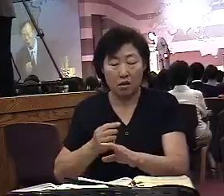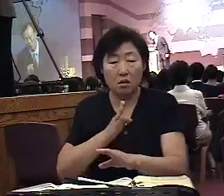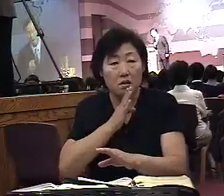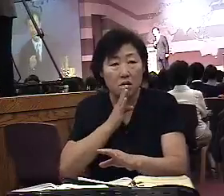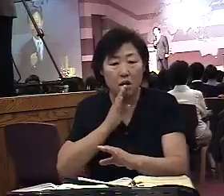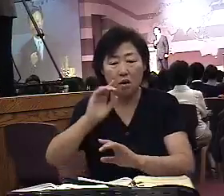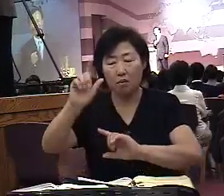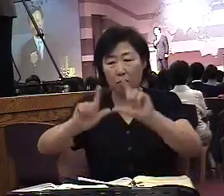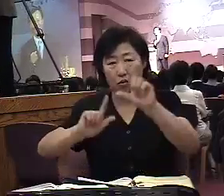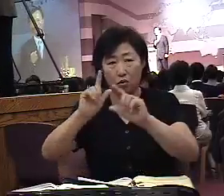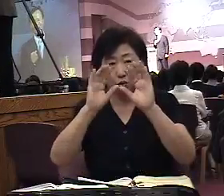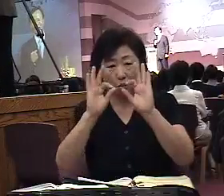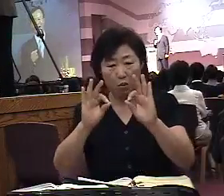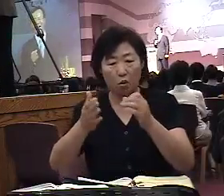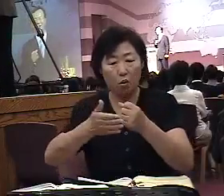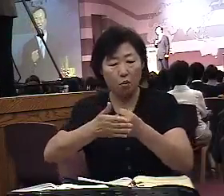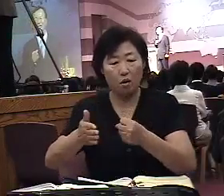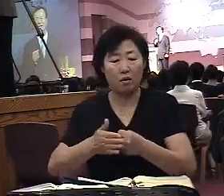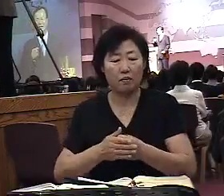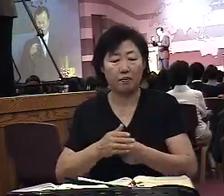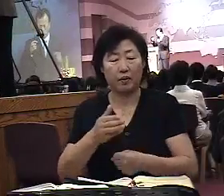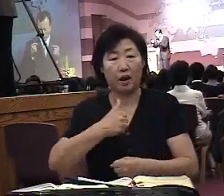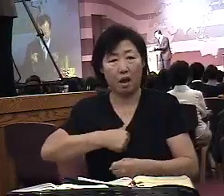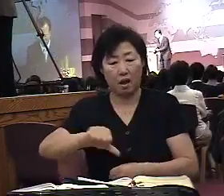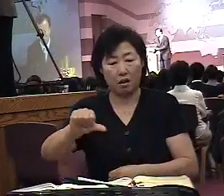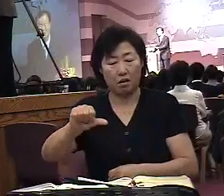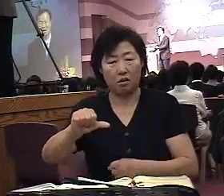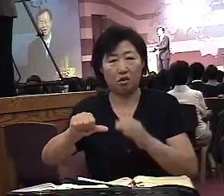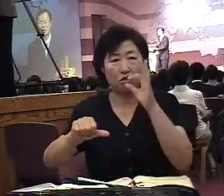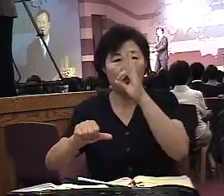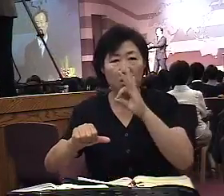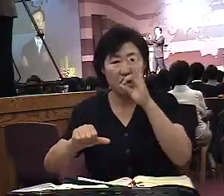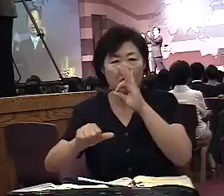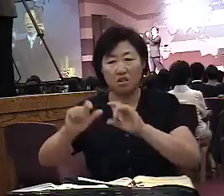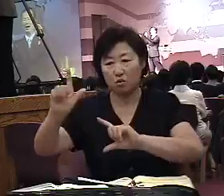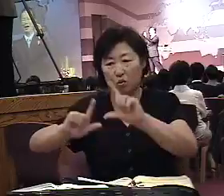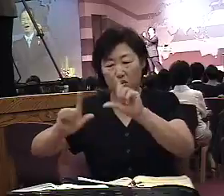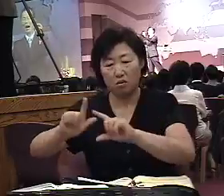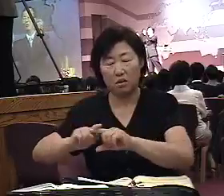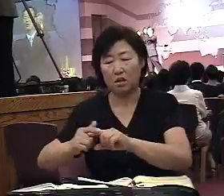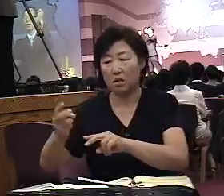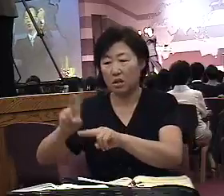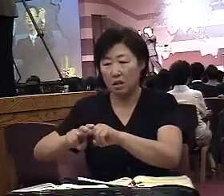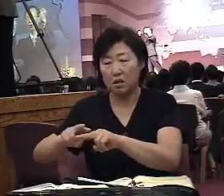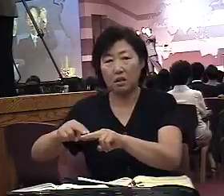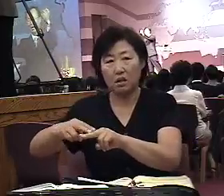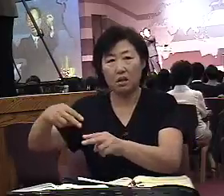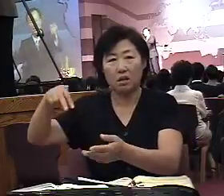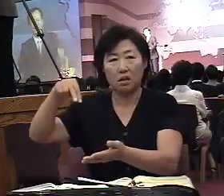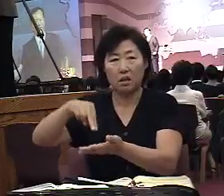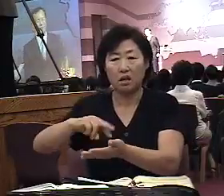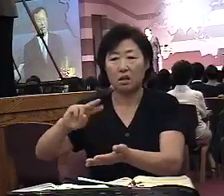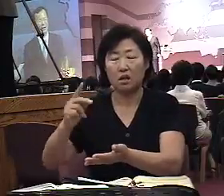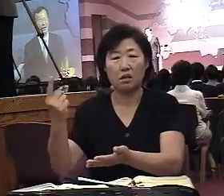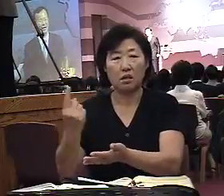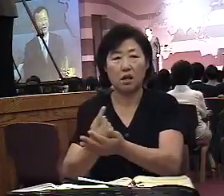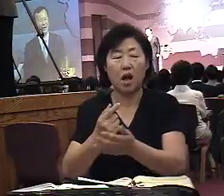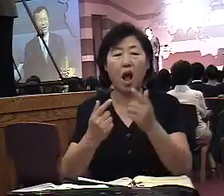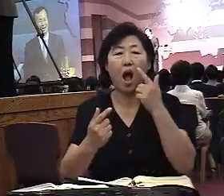참모습을 봄으로 말미암아 그 아들은 그 돼지꼴 자리에서 일어나 아버지께로 돌아가기